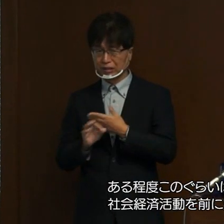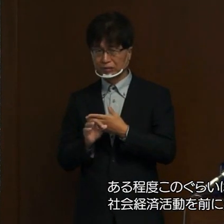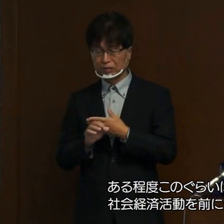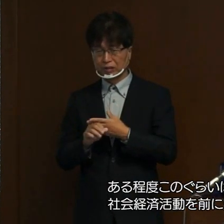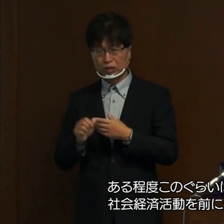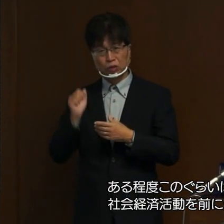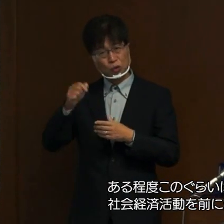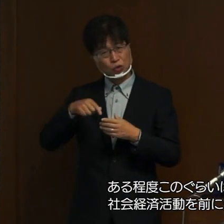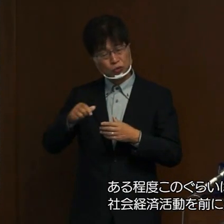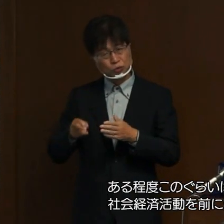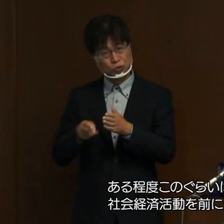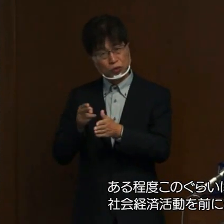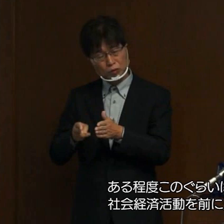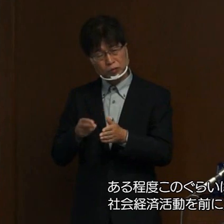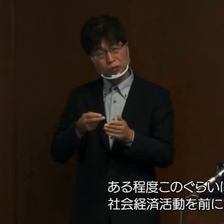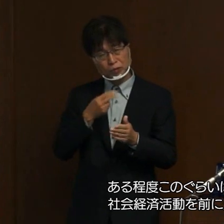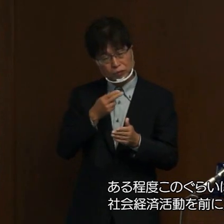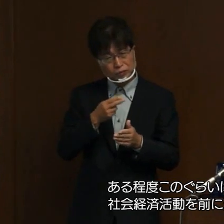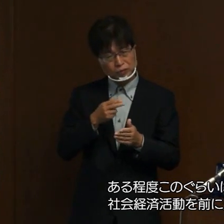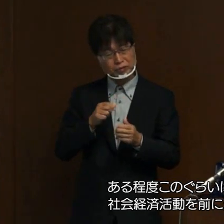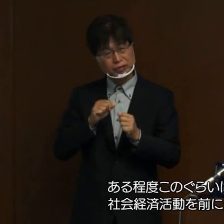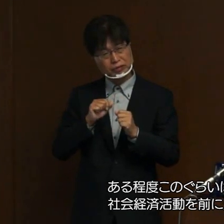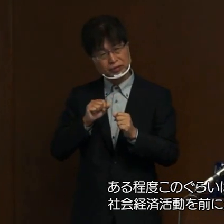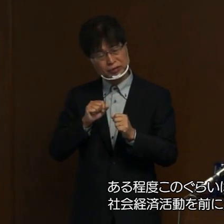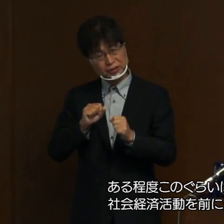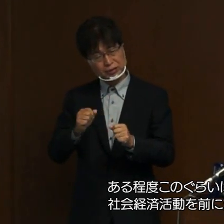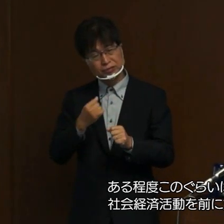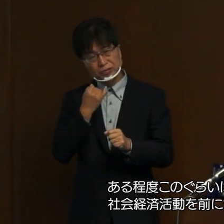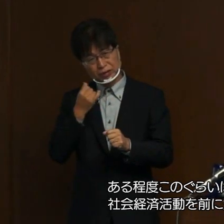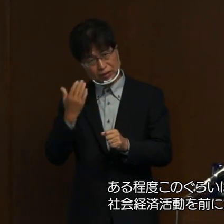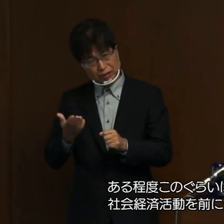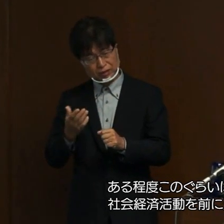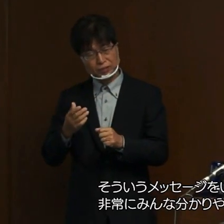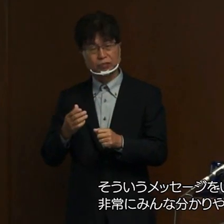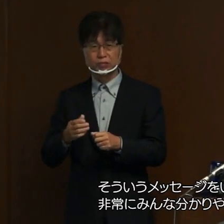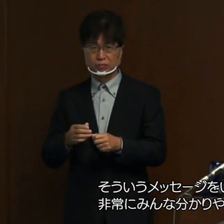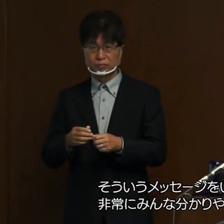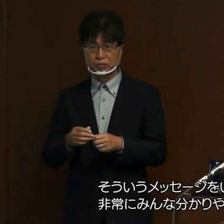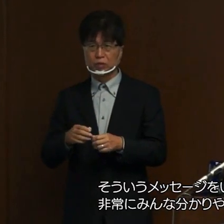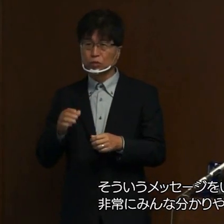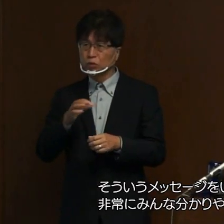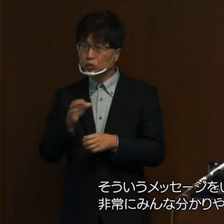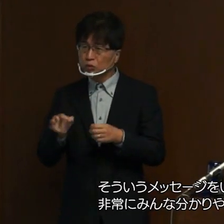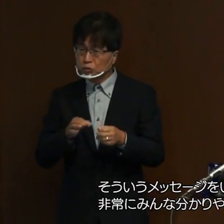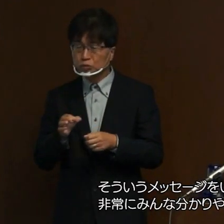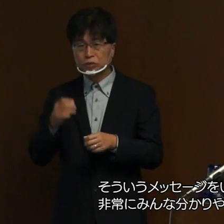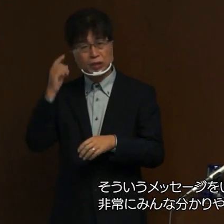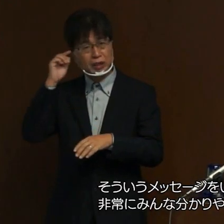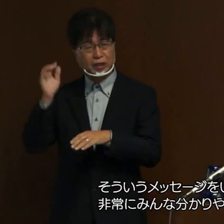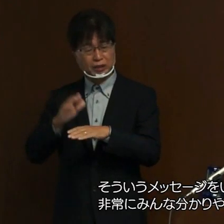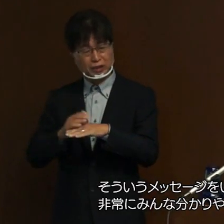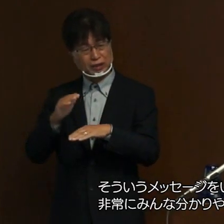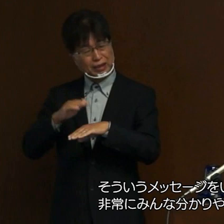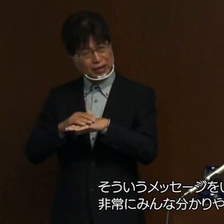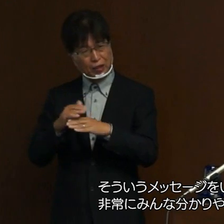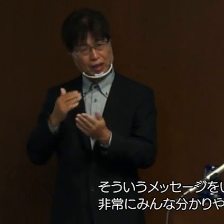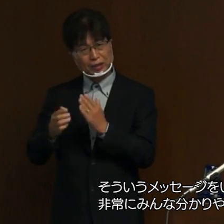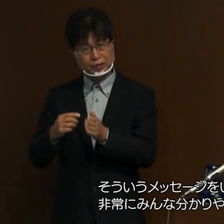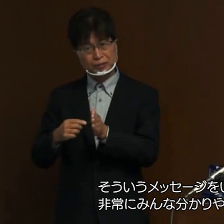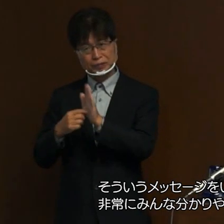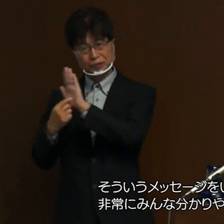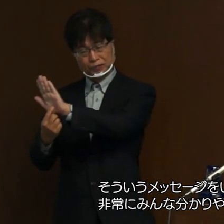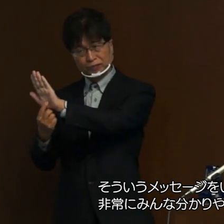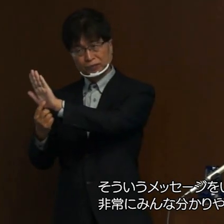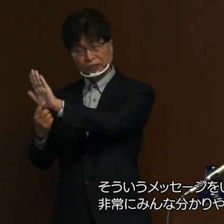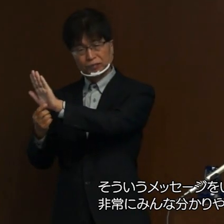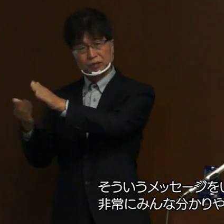ながら社会経済活動を前に進めていくんだとかですね、そういうメッセージをいただけると非常にみんな分かり